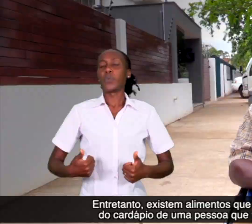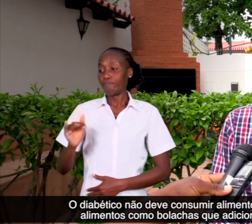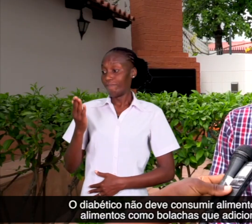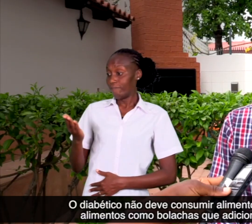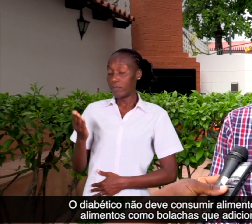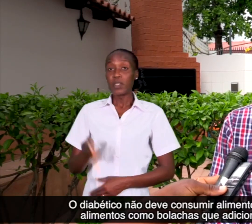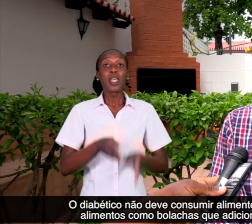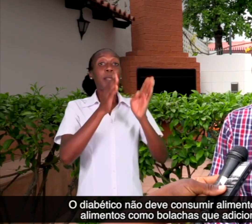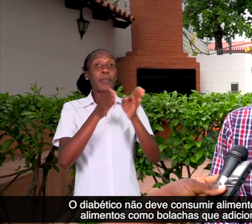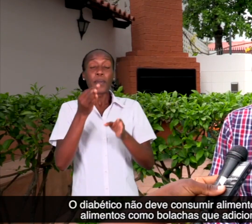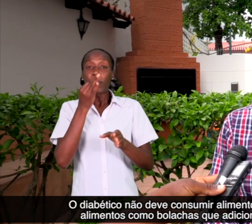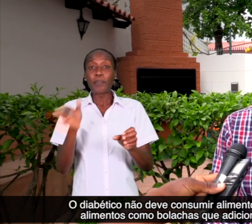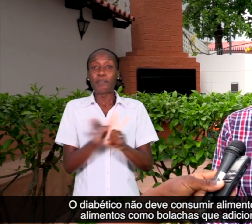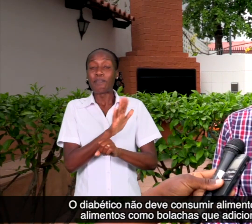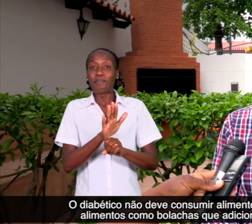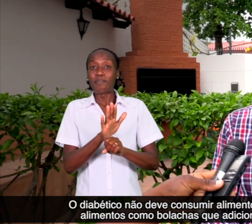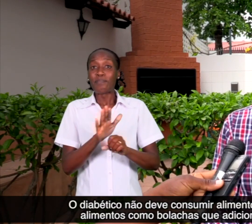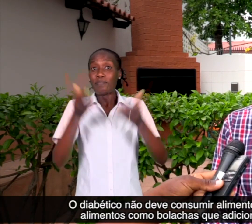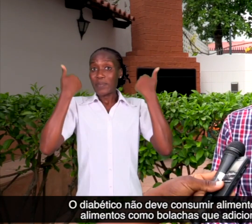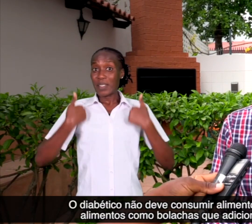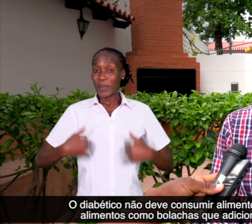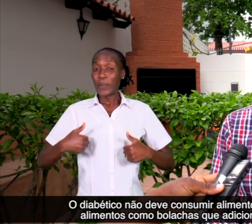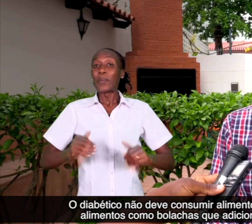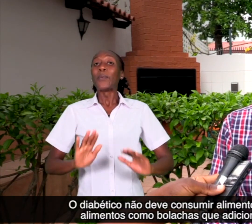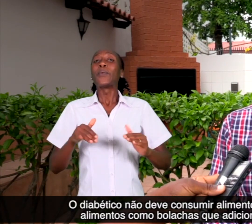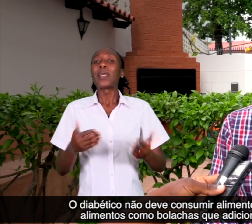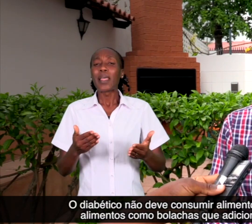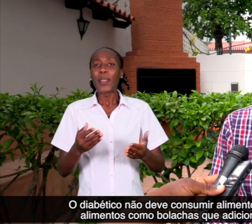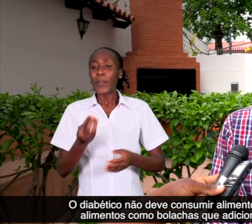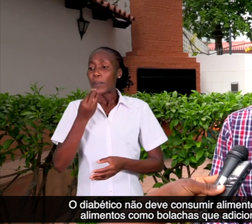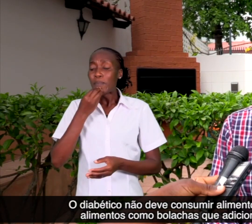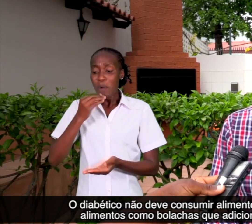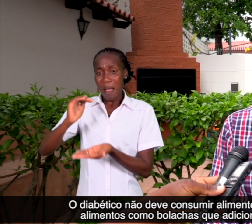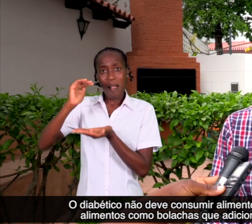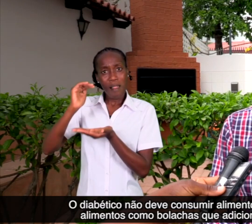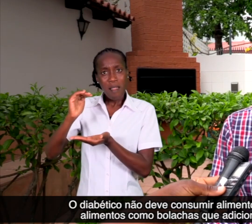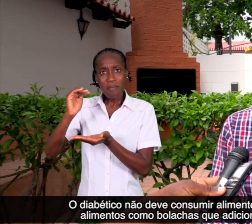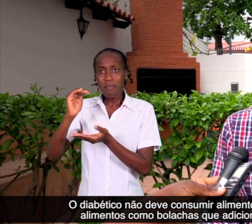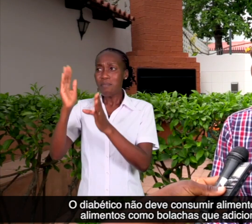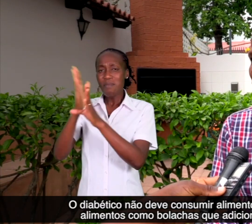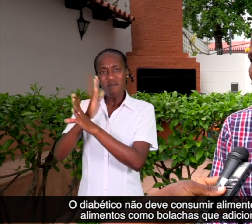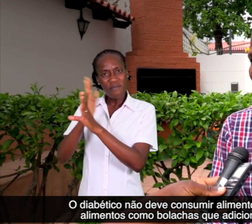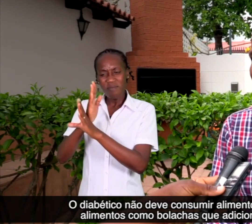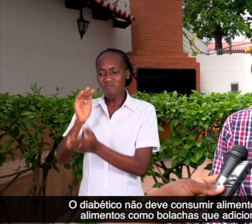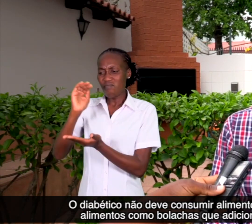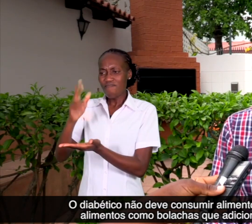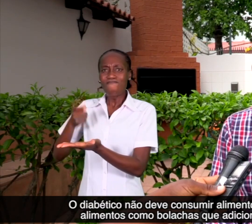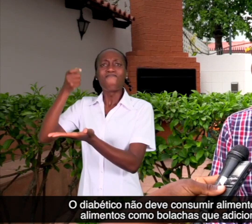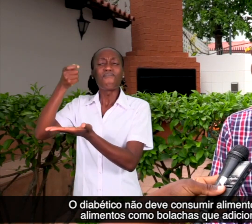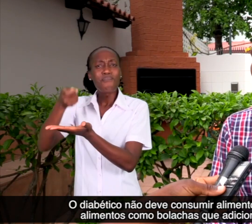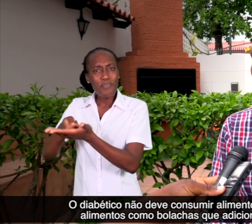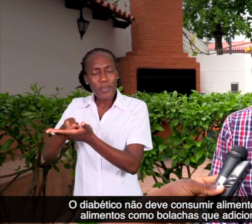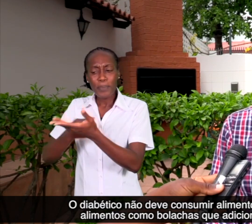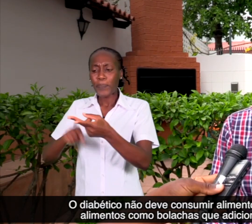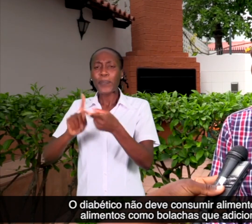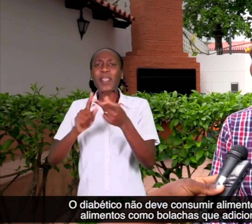diabetes. O diabético não pode consumir, estamos a falar primeiro de alimentos processados, ok? Alimentos processados, refiro